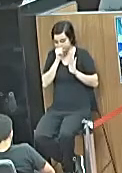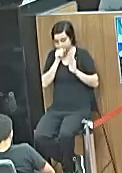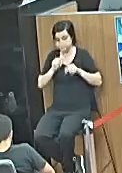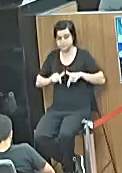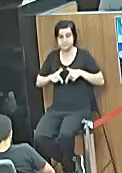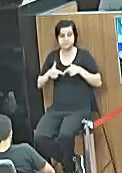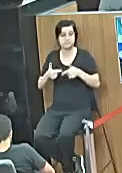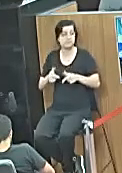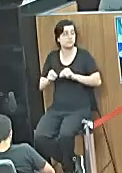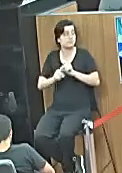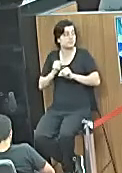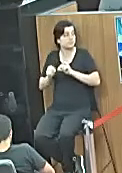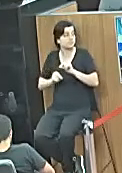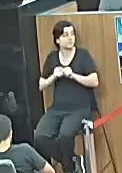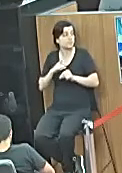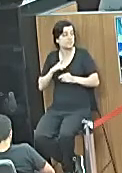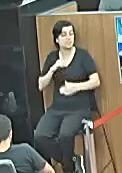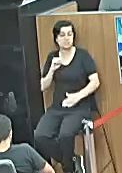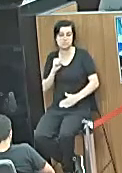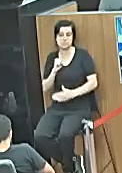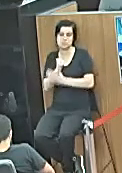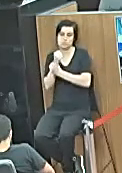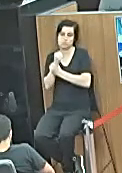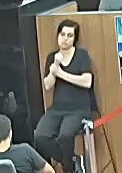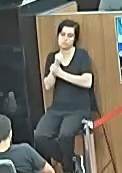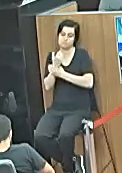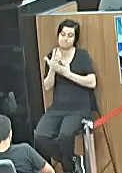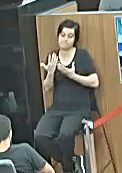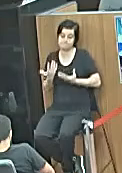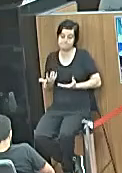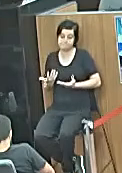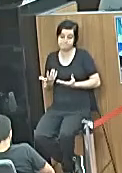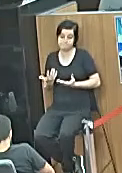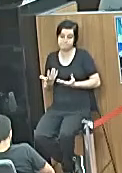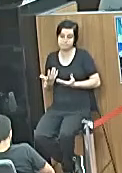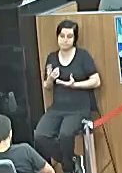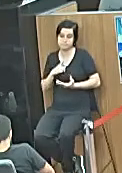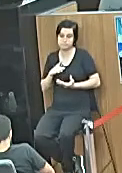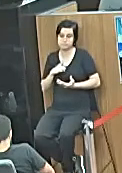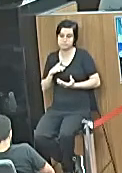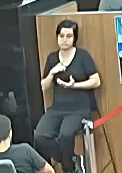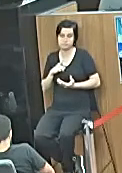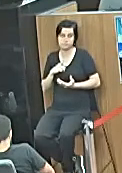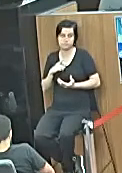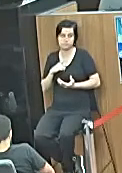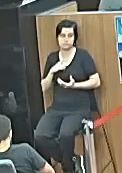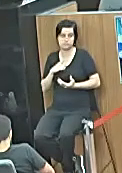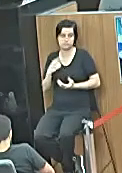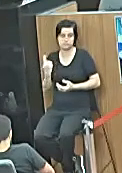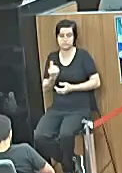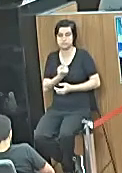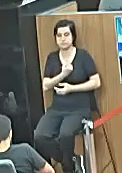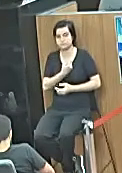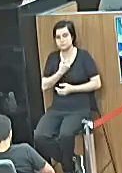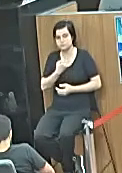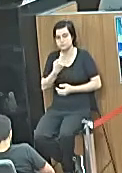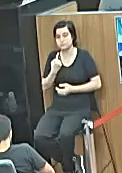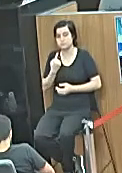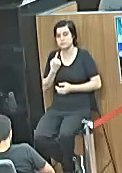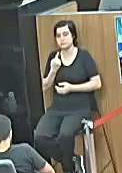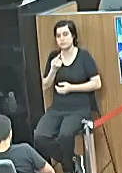formação de toda a segurança pública ea gente propôs então uma mudança nos atributos da ação 4415